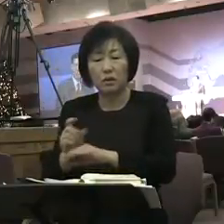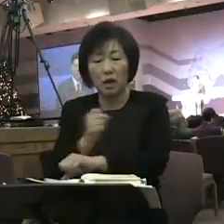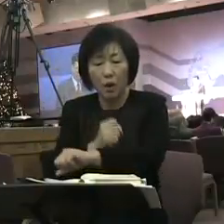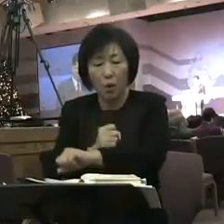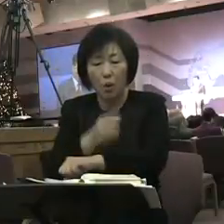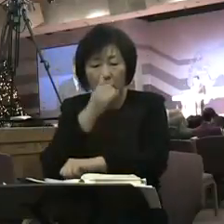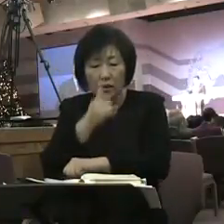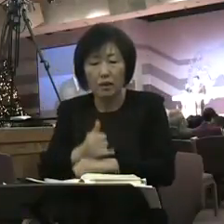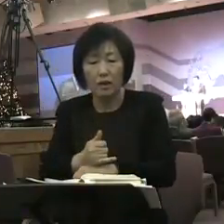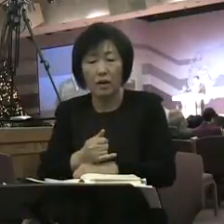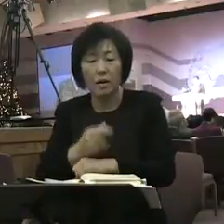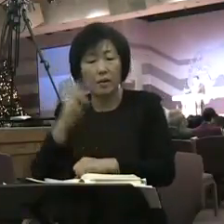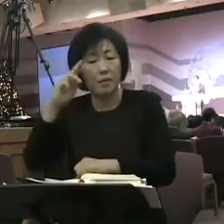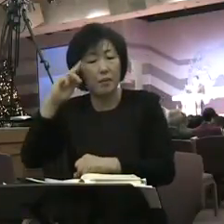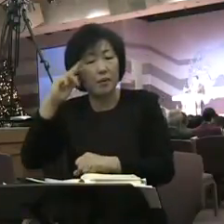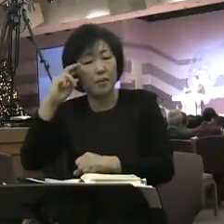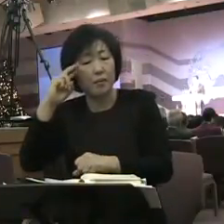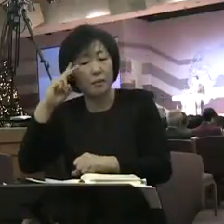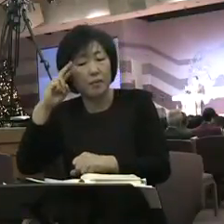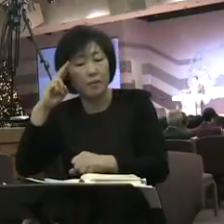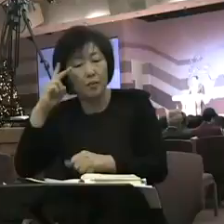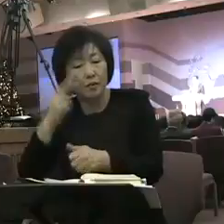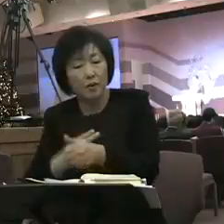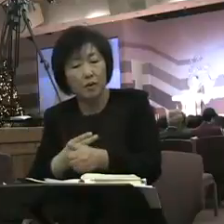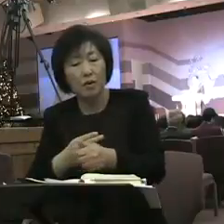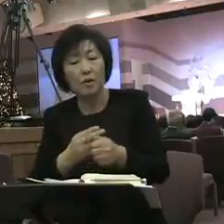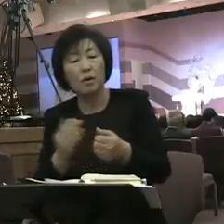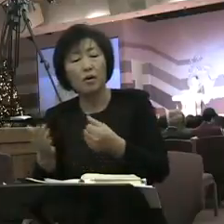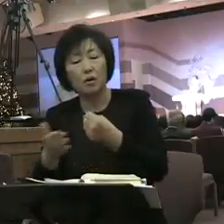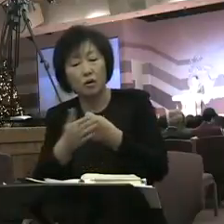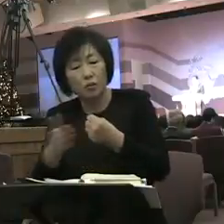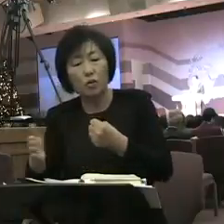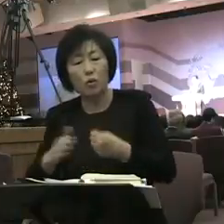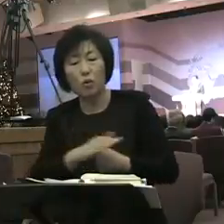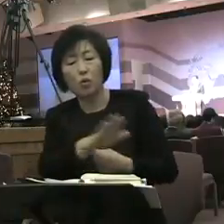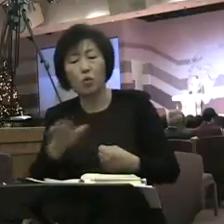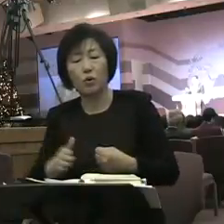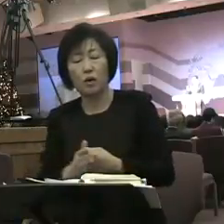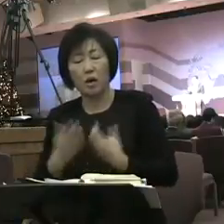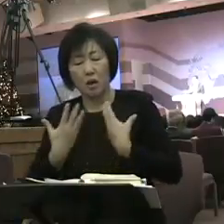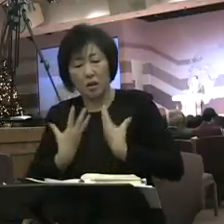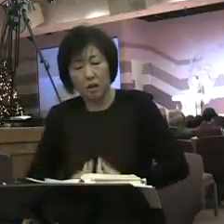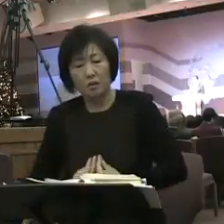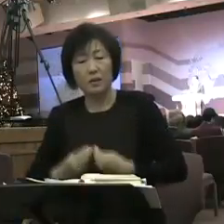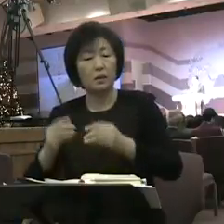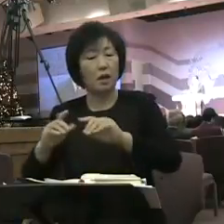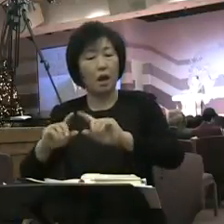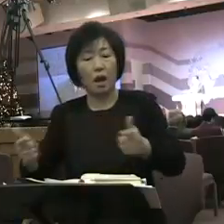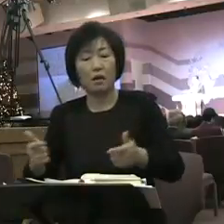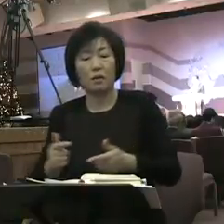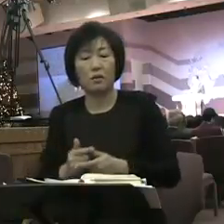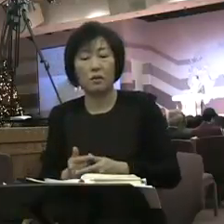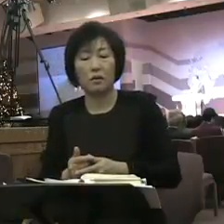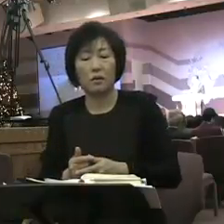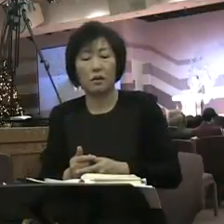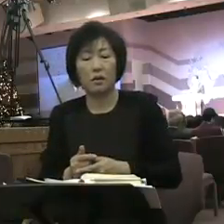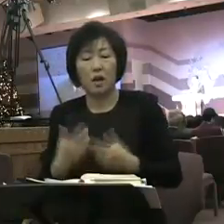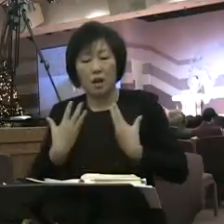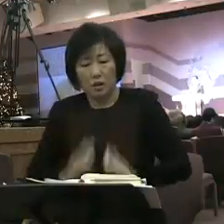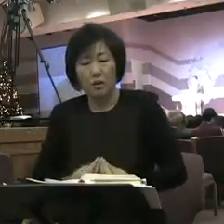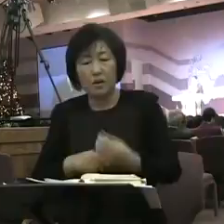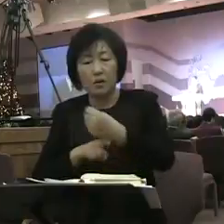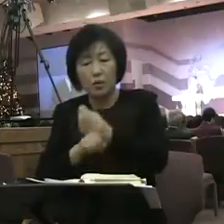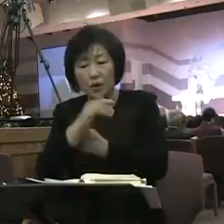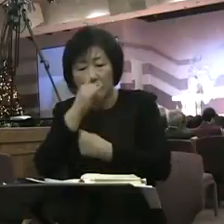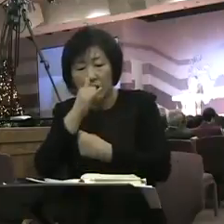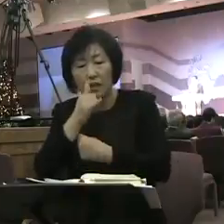그리고 바울이 이 구절에서 그러므로 우리는 낙심하지 않는다. 낙심할 이유가 있음에도 불구하고 낙심하지 않는 그